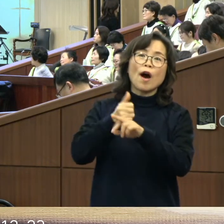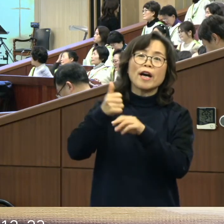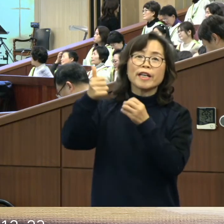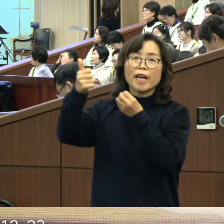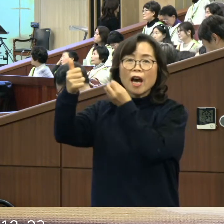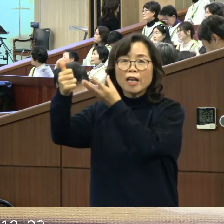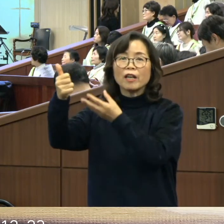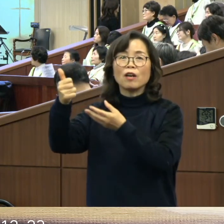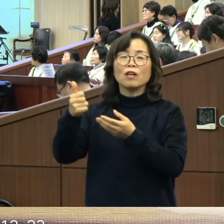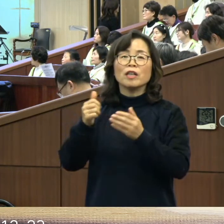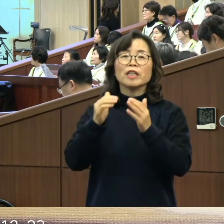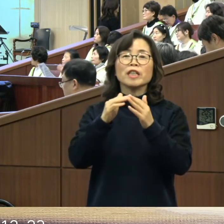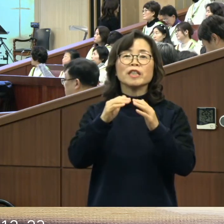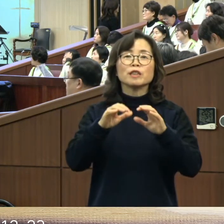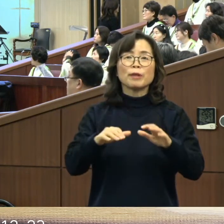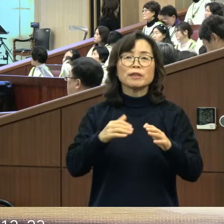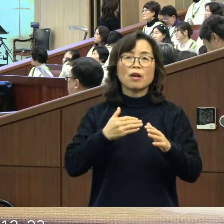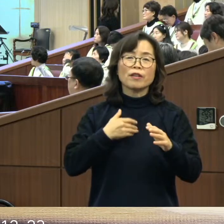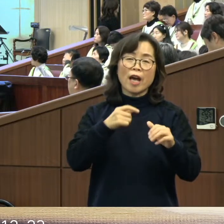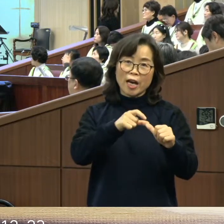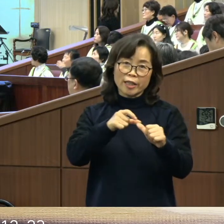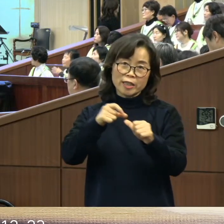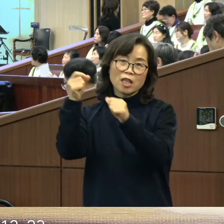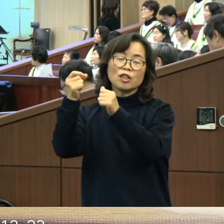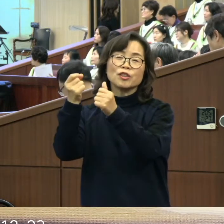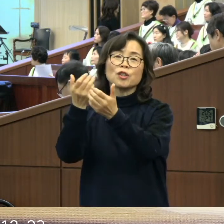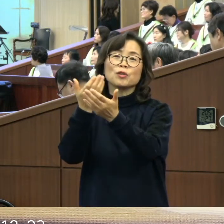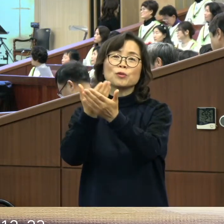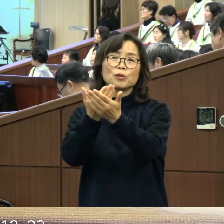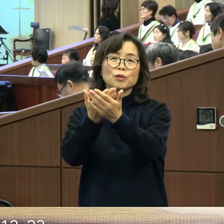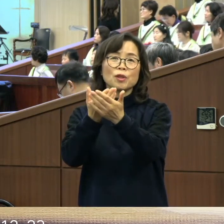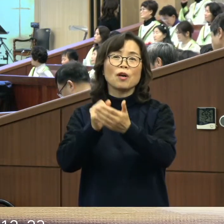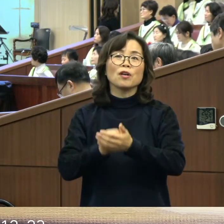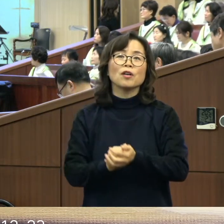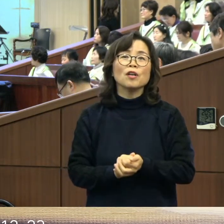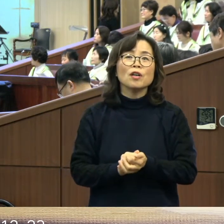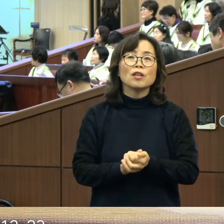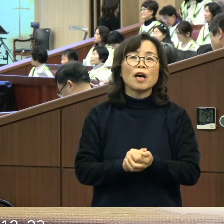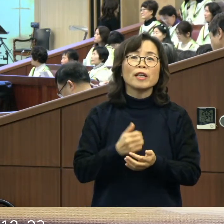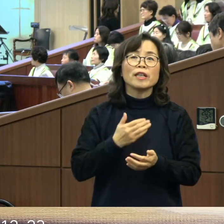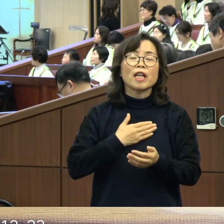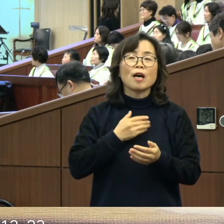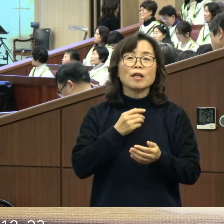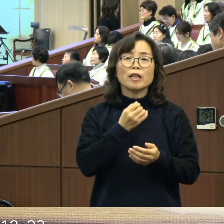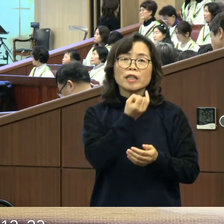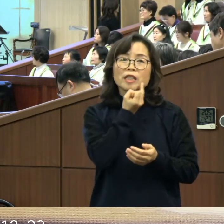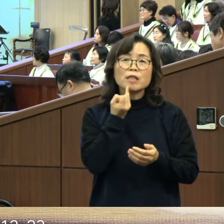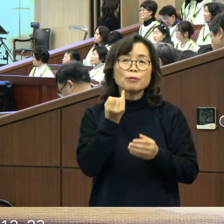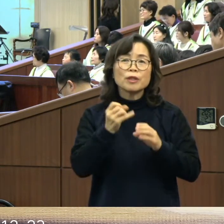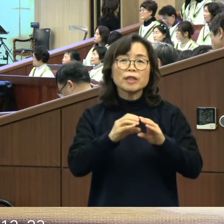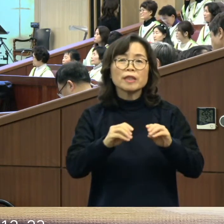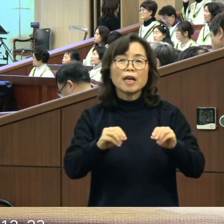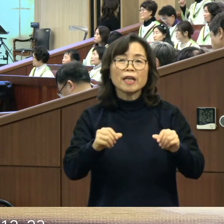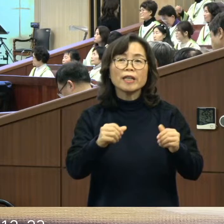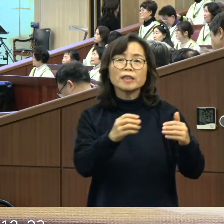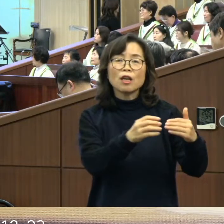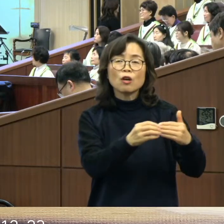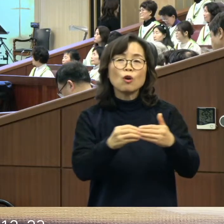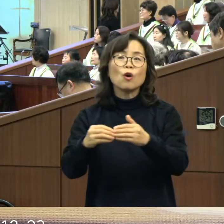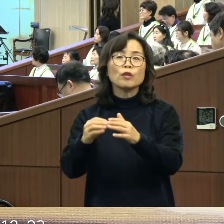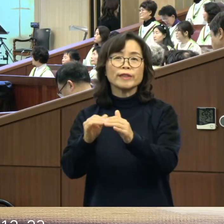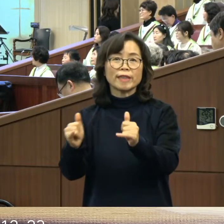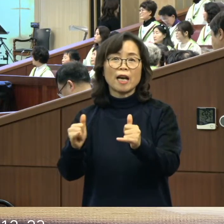바로에게 아뢰어 이 집에서 나를 건져주소서. 나는 히브리 땅에서